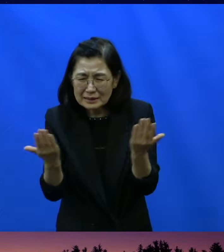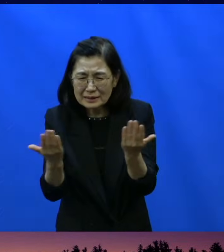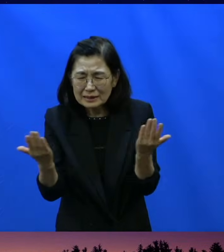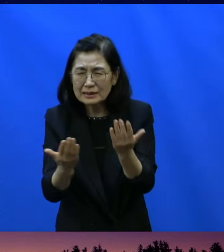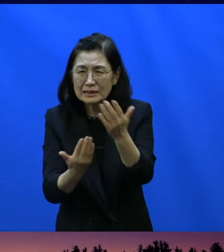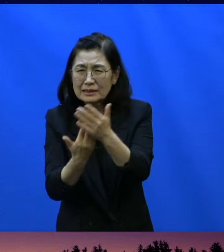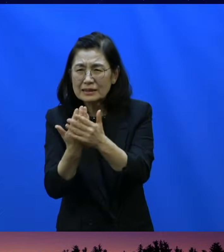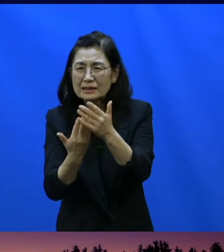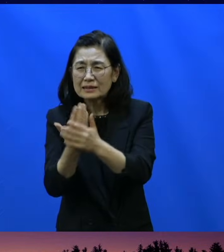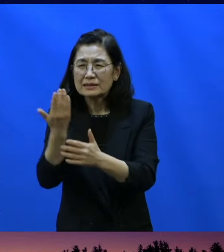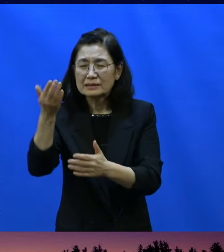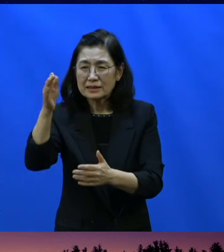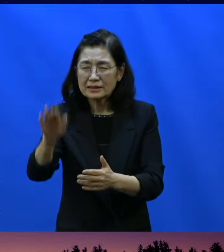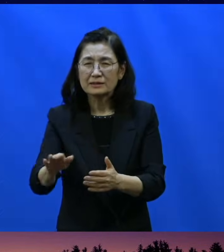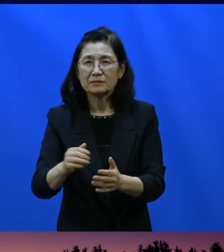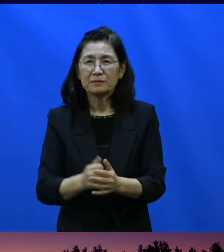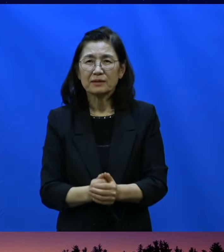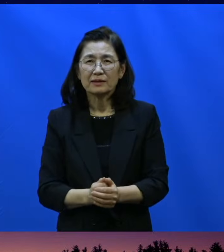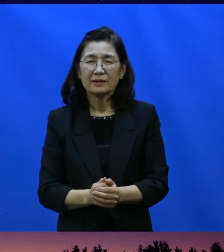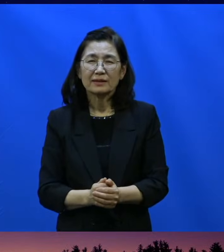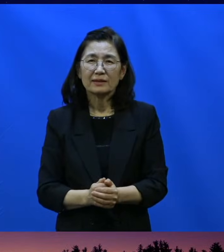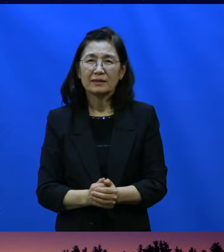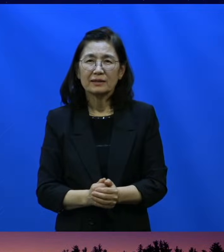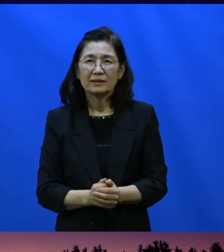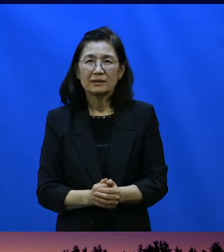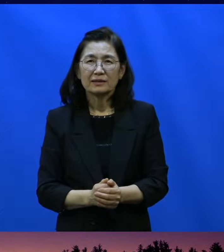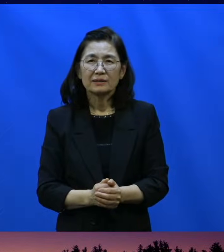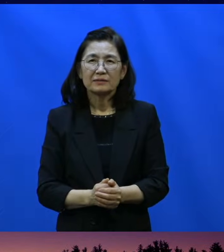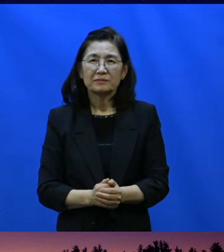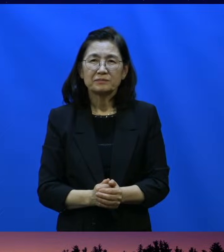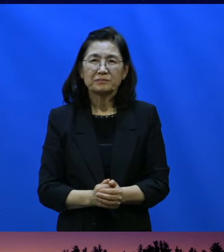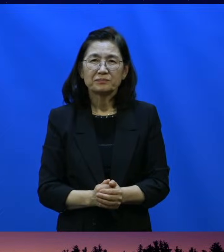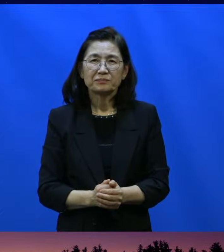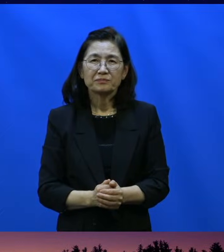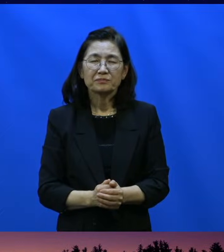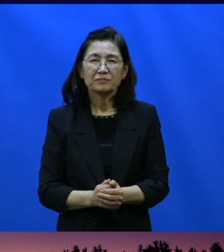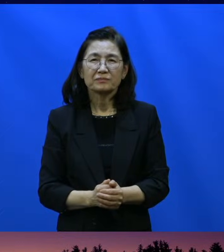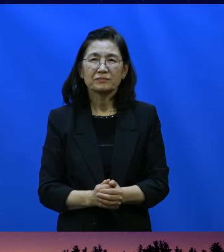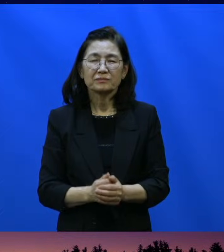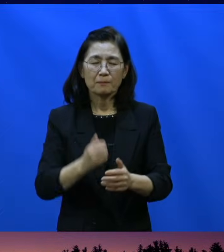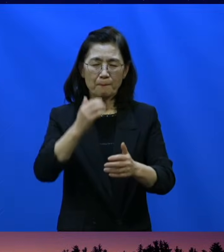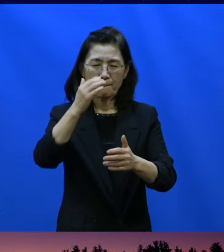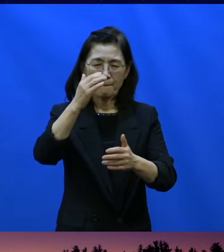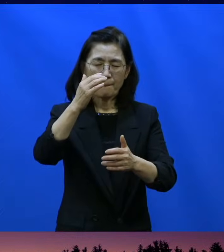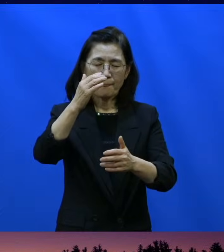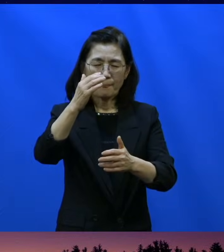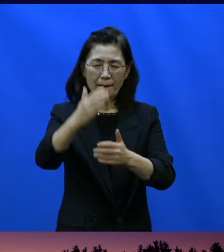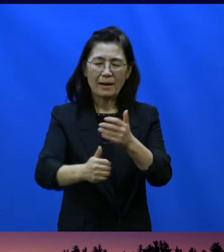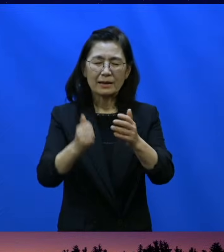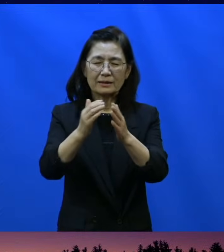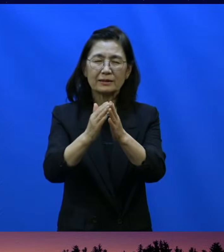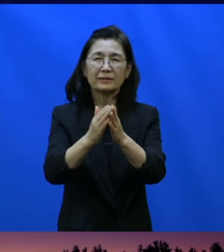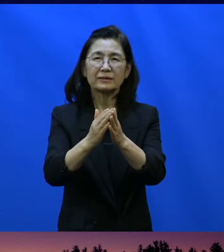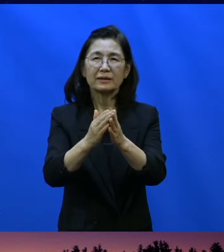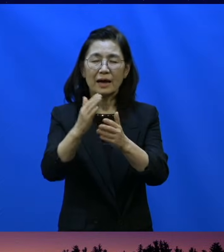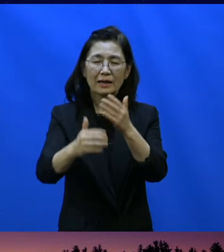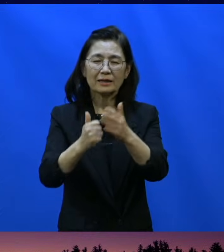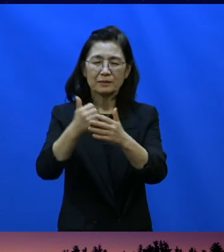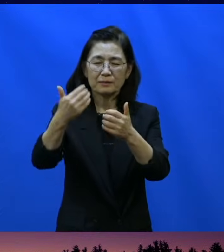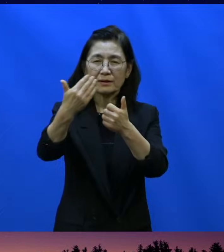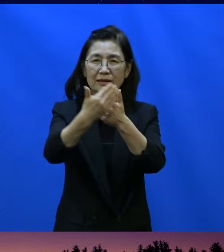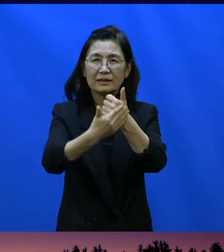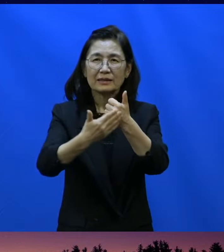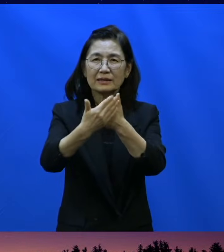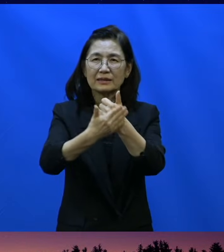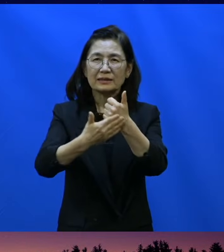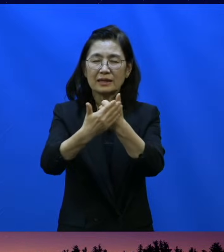하나님의 은혜의 강은 성경의 구약부터 신약까지 쫙 도도하게 흐르는 거예요. 수천 년의 역사 속에 그 은혜는 은혜의 강